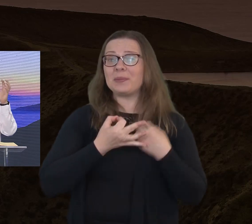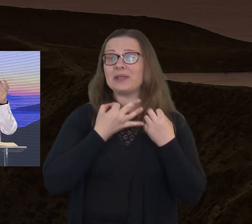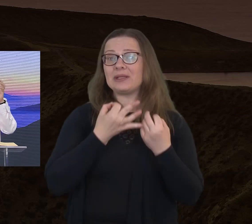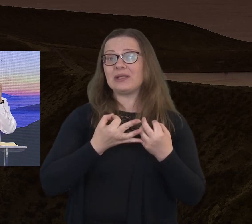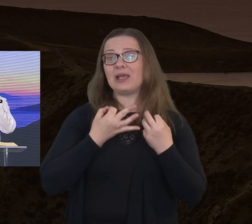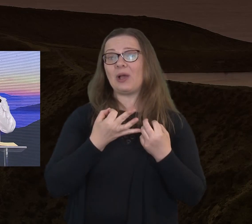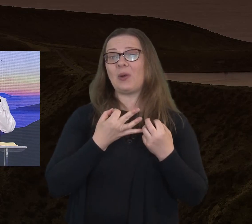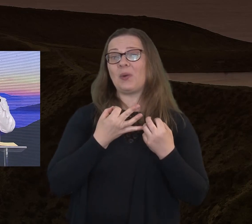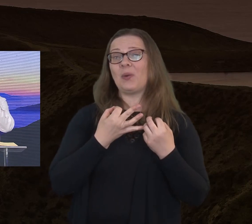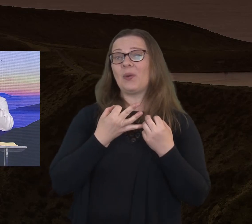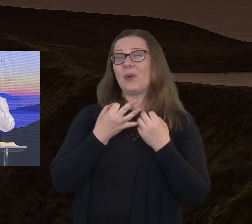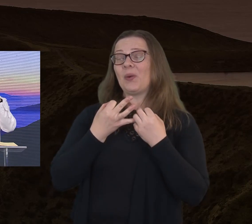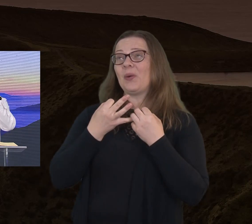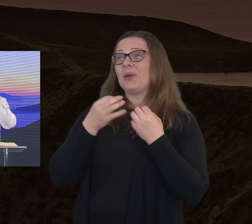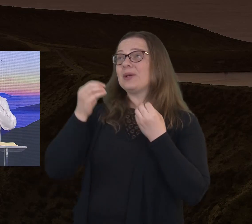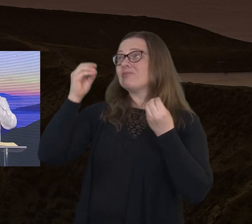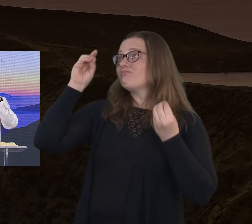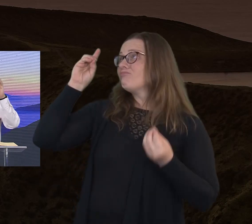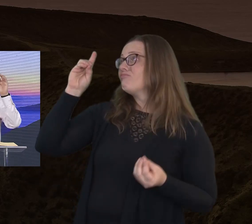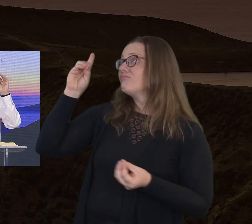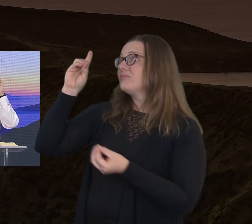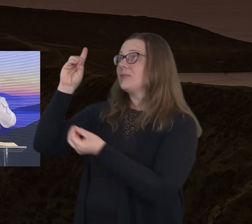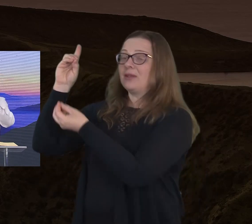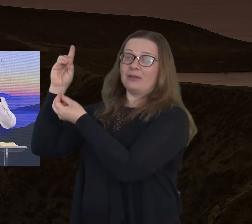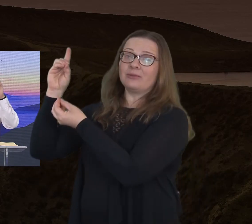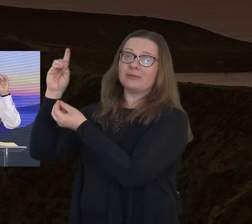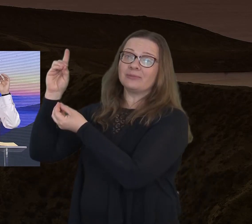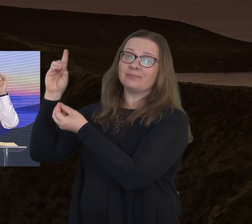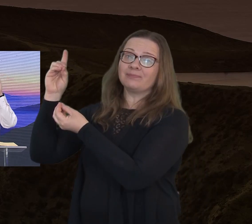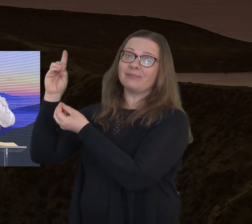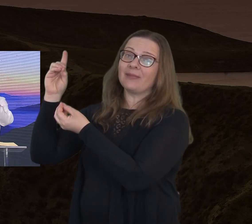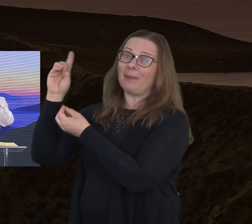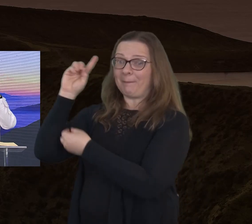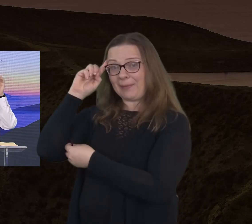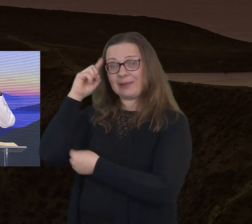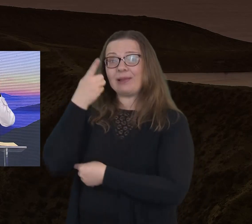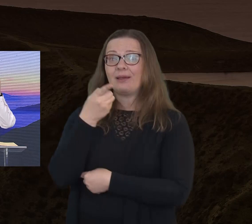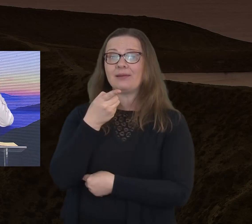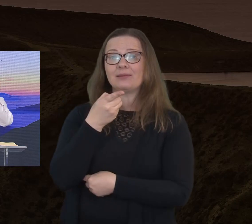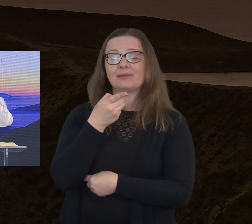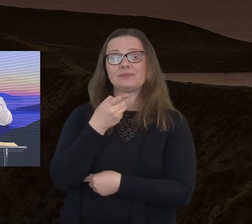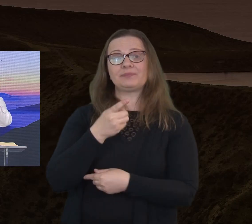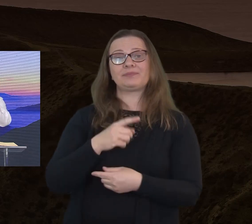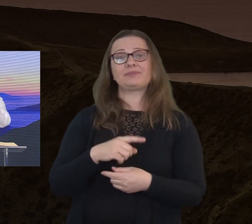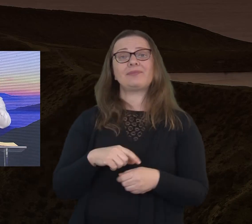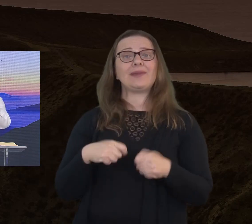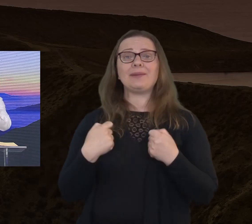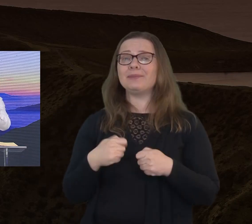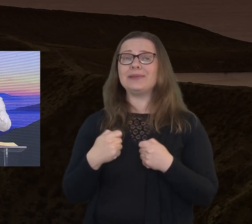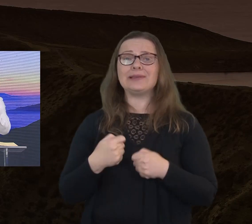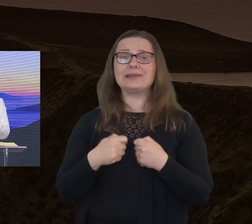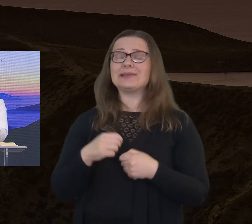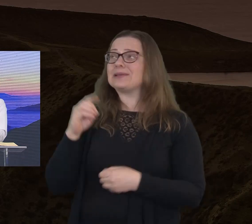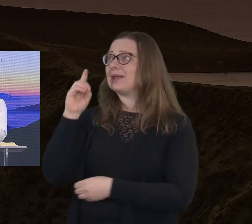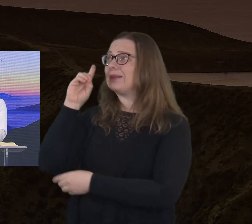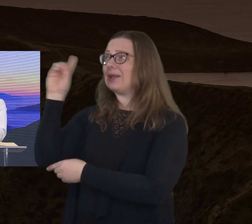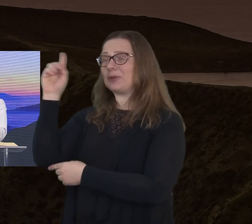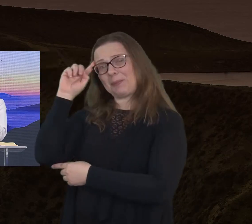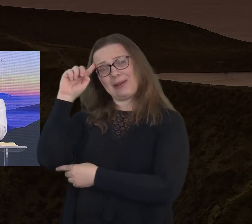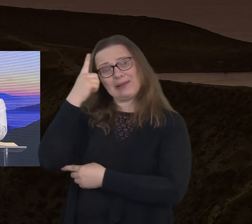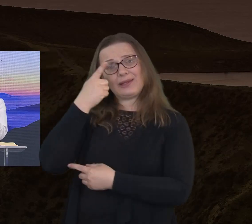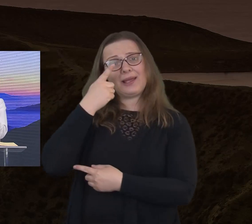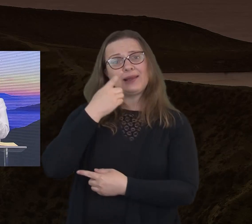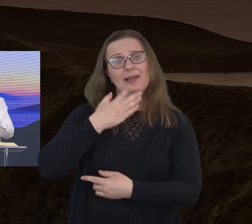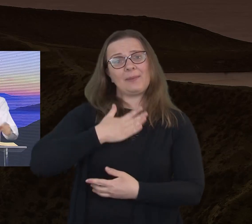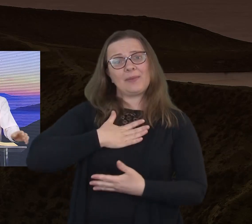está colocando mais a vida e a natureza de Deus na sua alma. Ele está